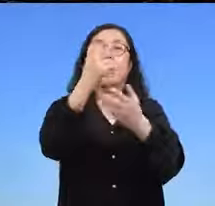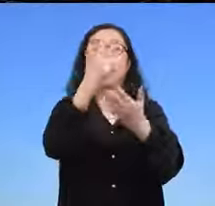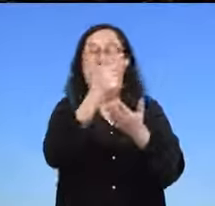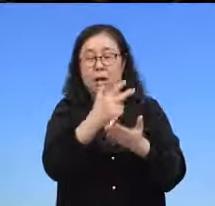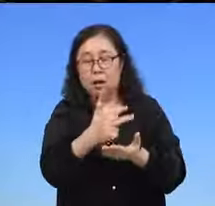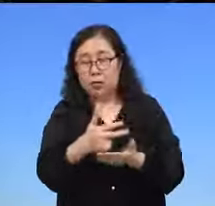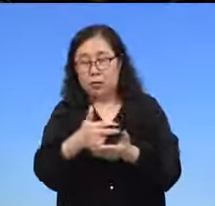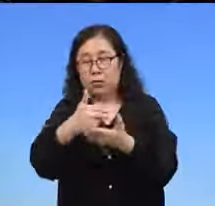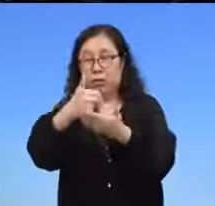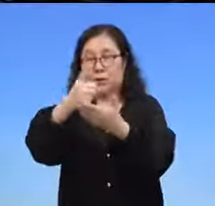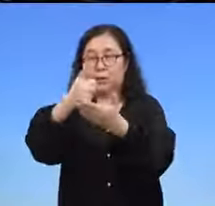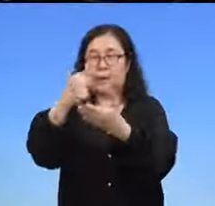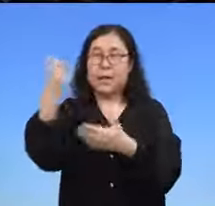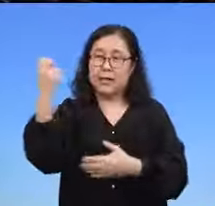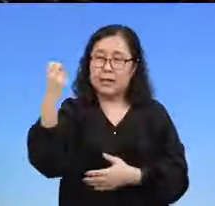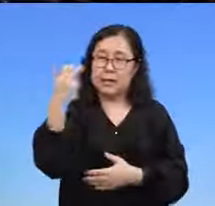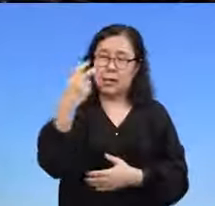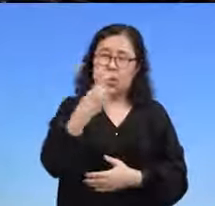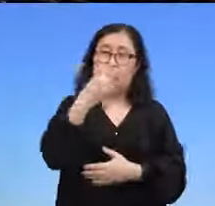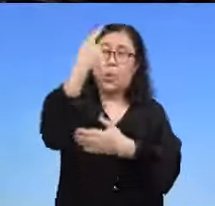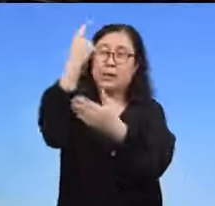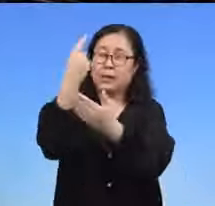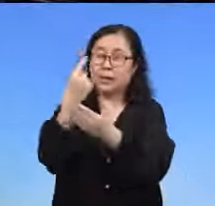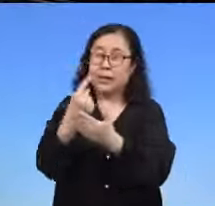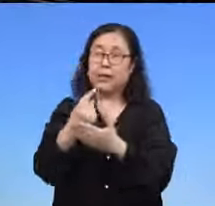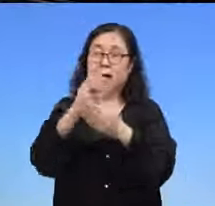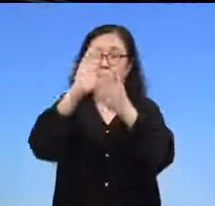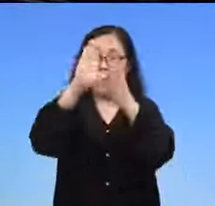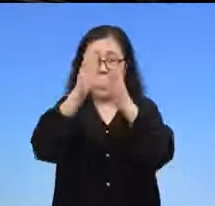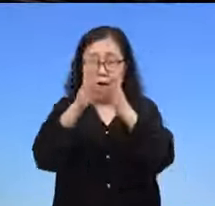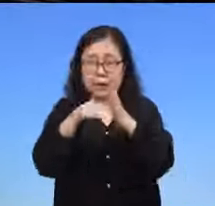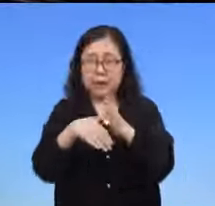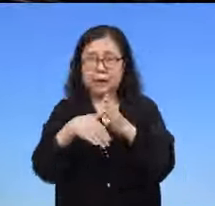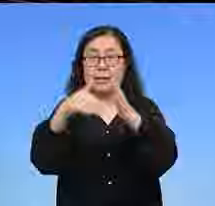주님 다시 오실 때까지